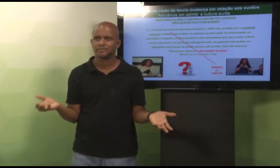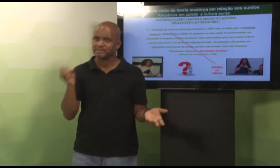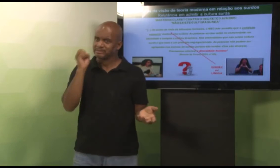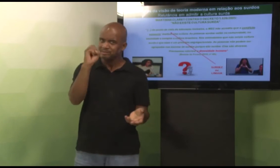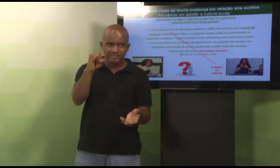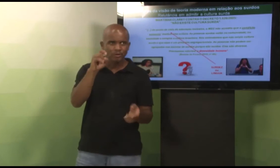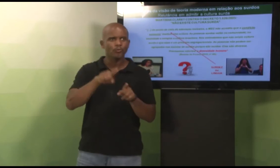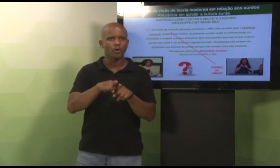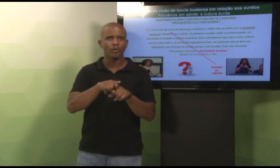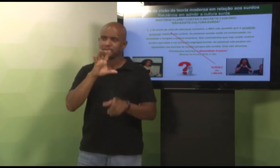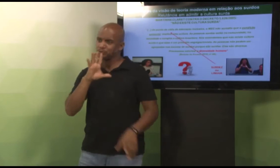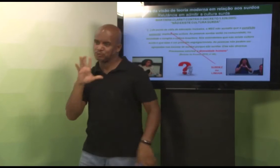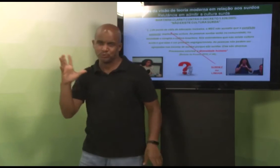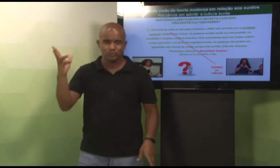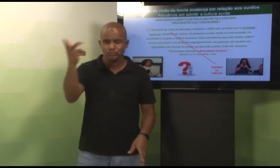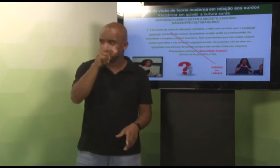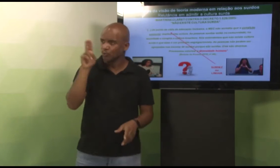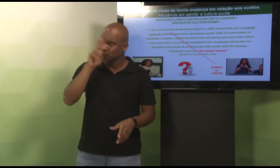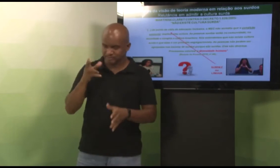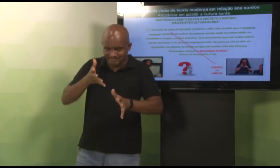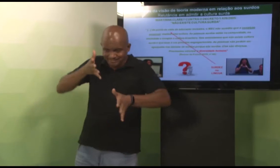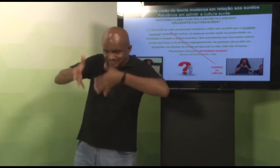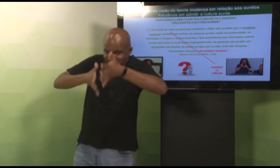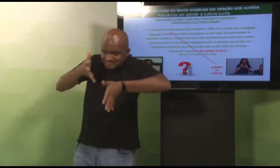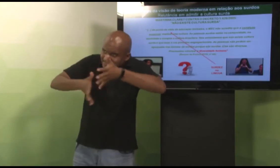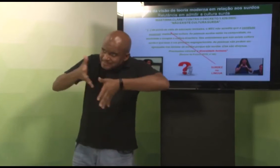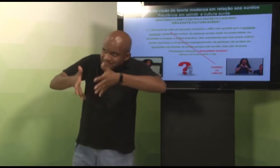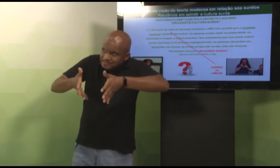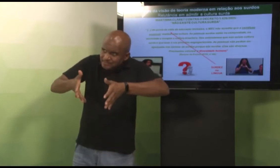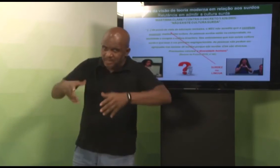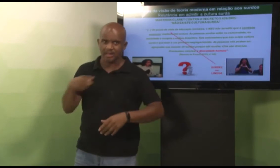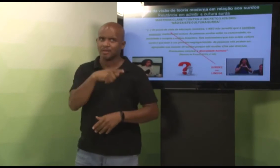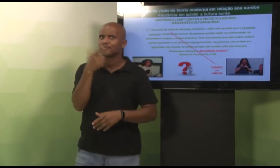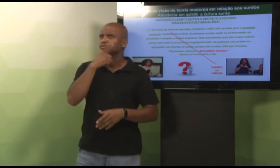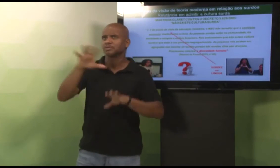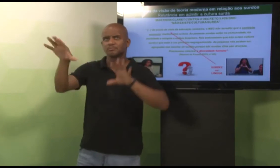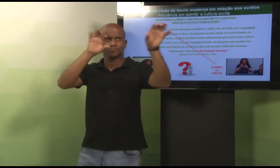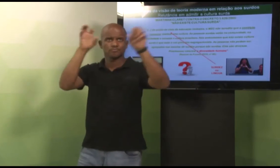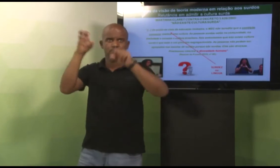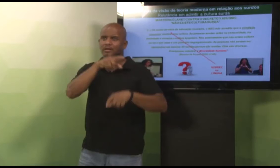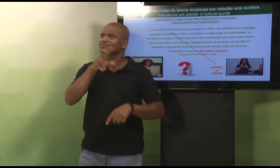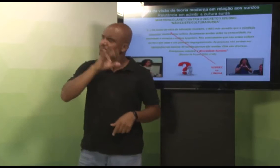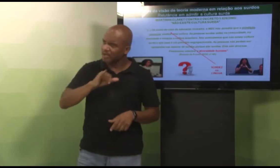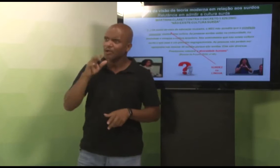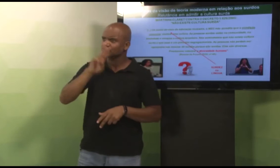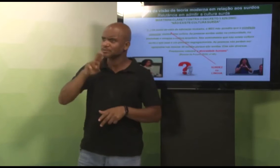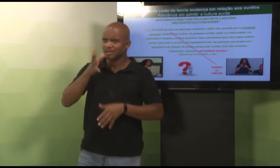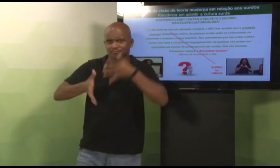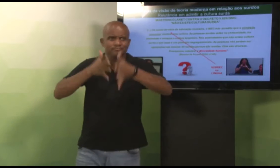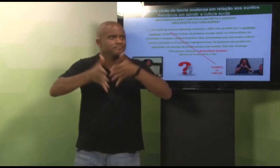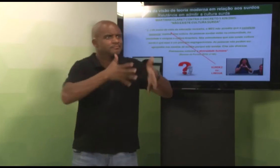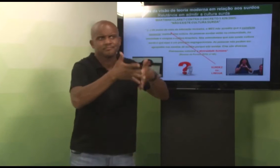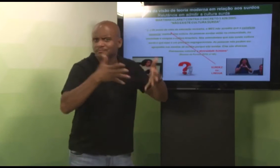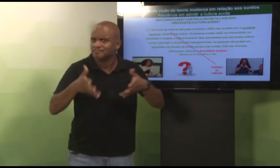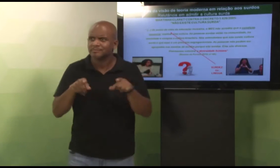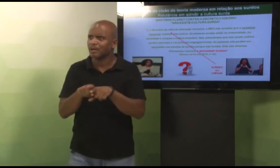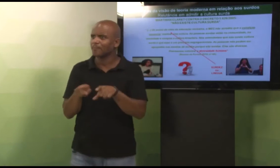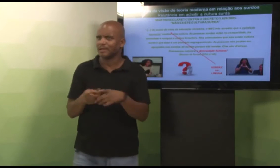se ficassem em uma escola de ouvintes, não iria desenvolver. Com isso, é necessário que todos utilizem a língua de sinais e